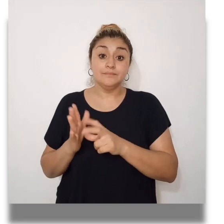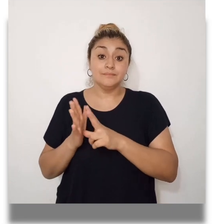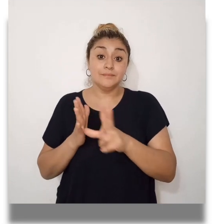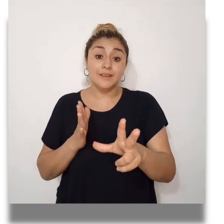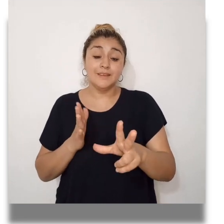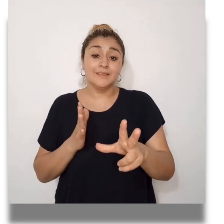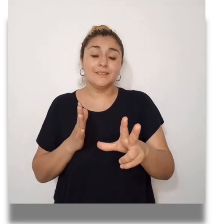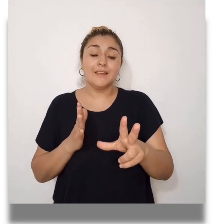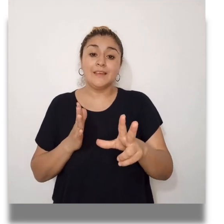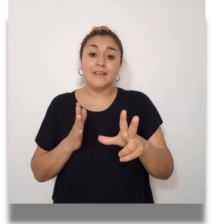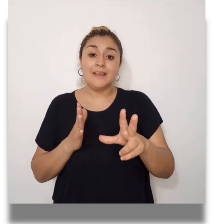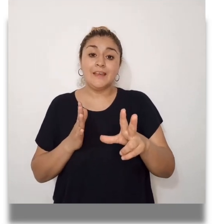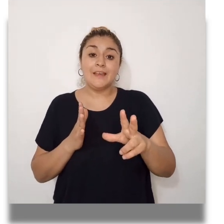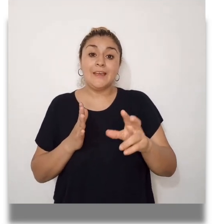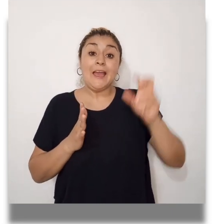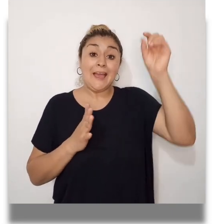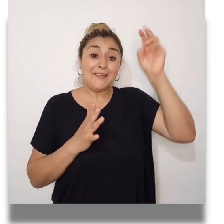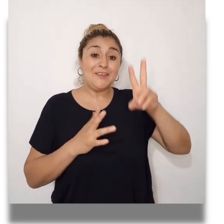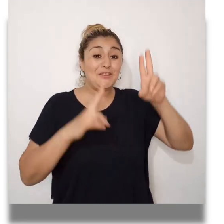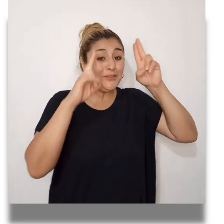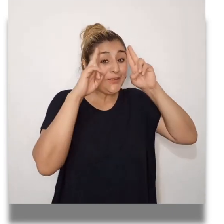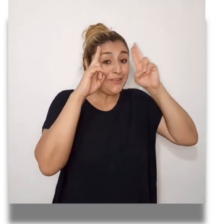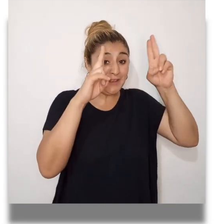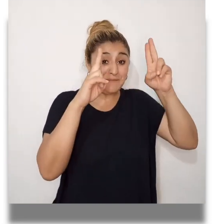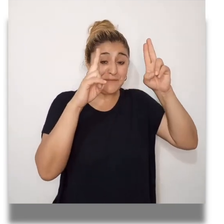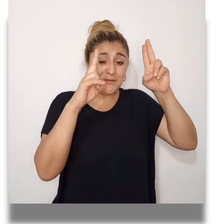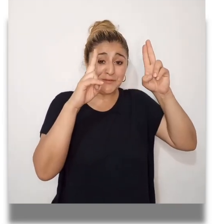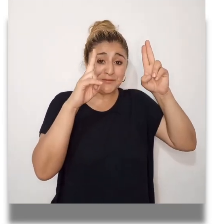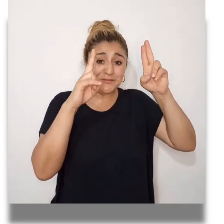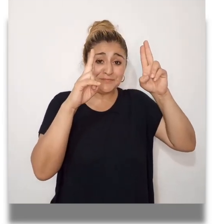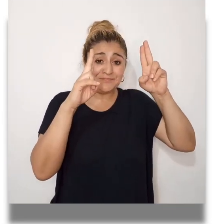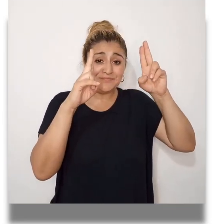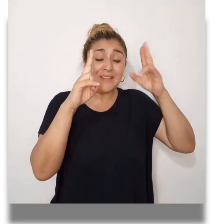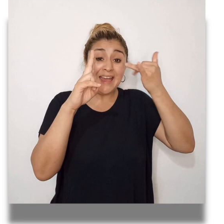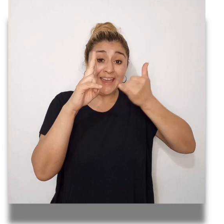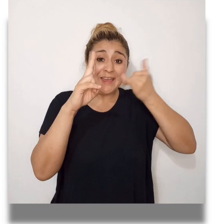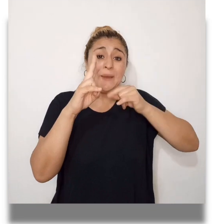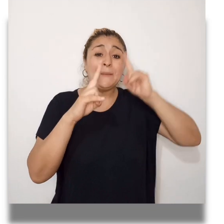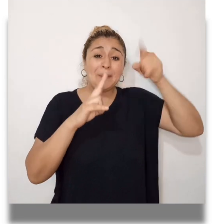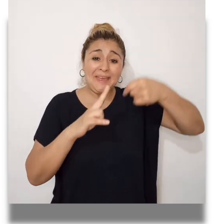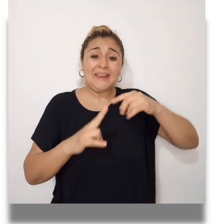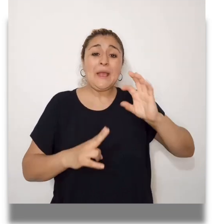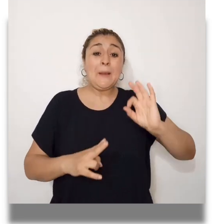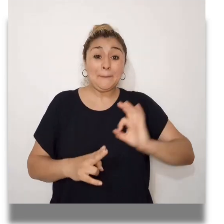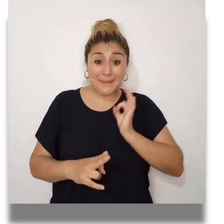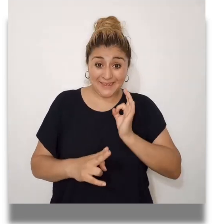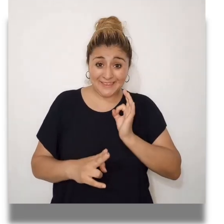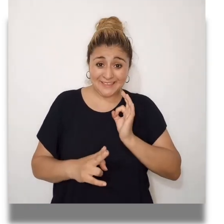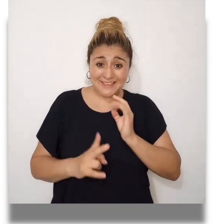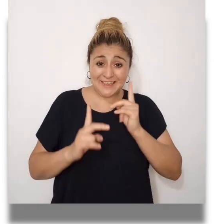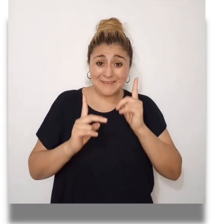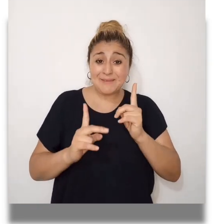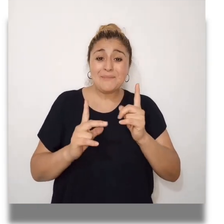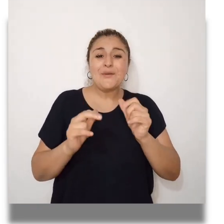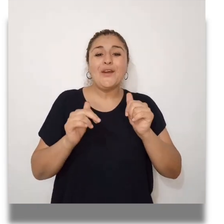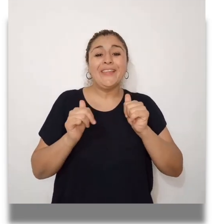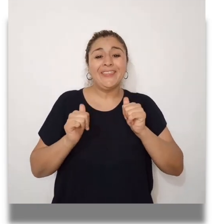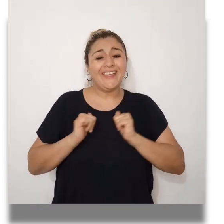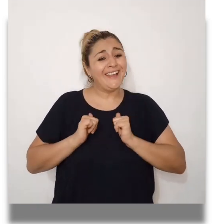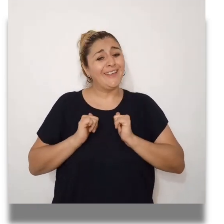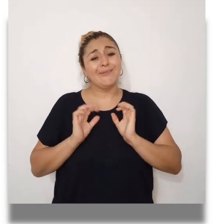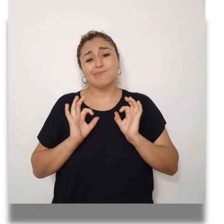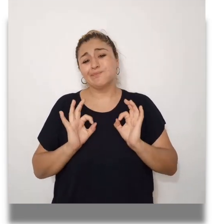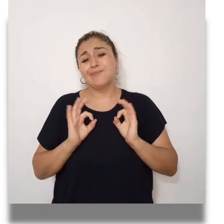El temor de Jehová es para vida. Y con él vivirá lleno de reposo el